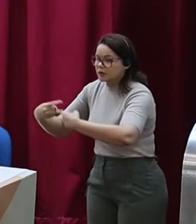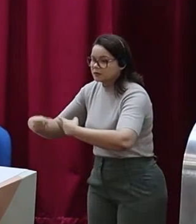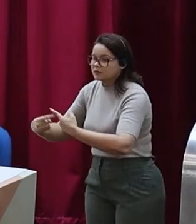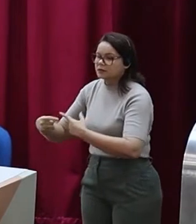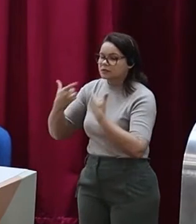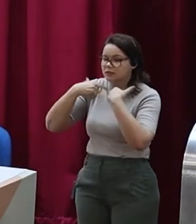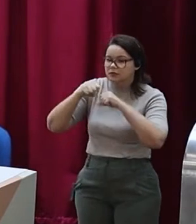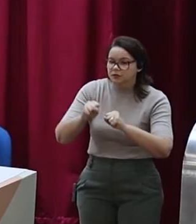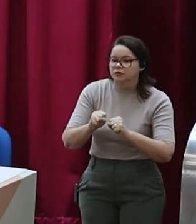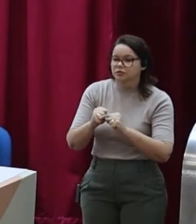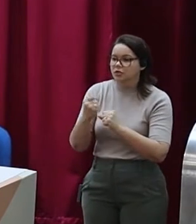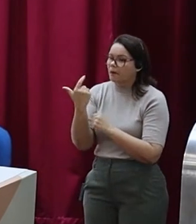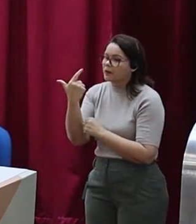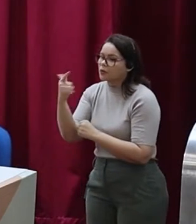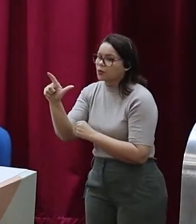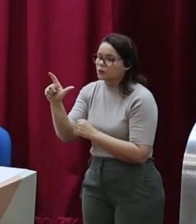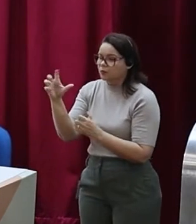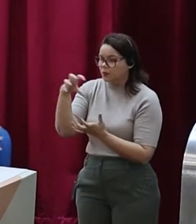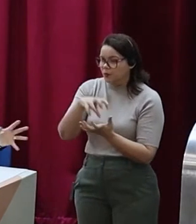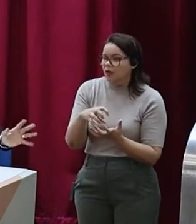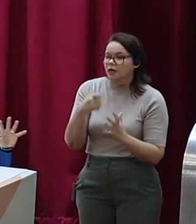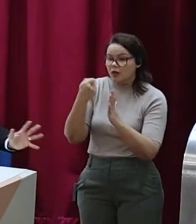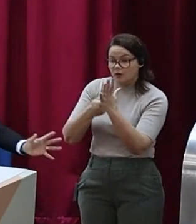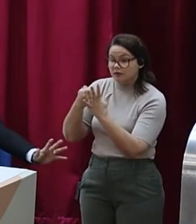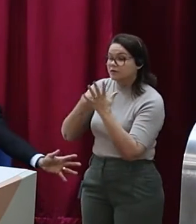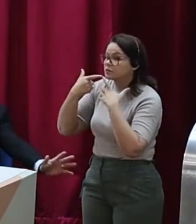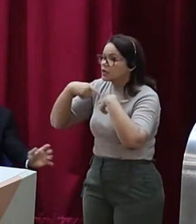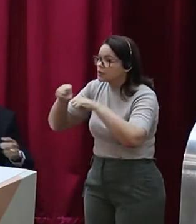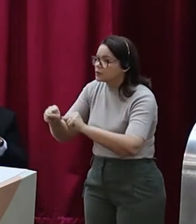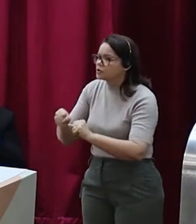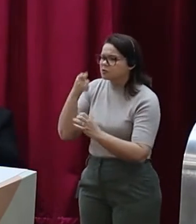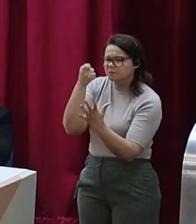ascendentes, le llamamos activismo lingüístico o militancia lingüística.